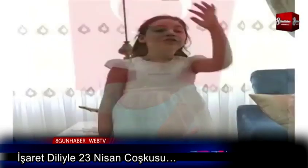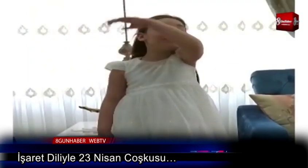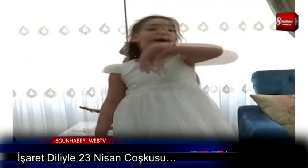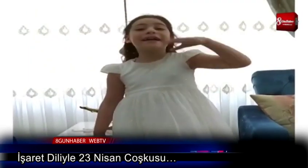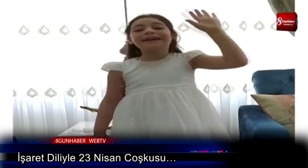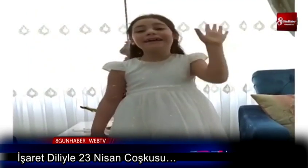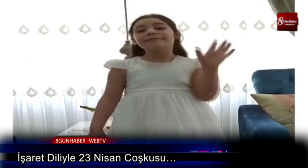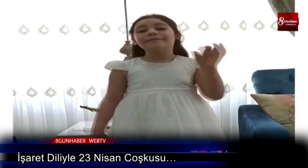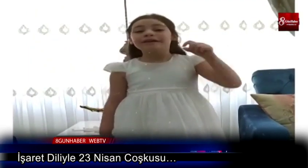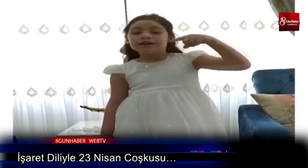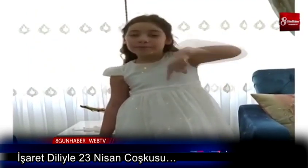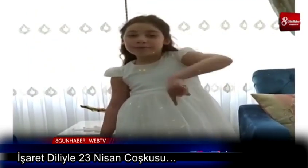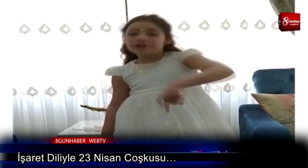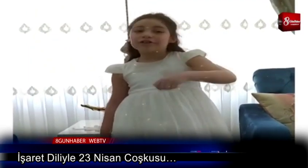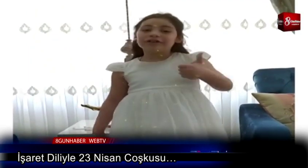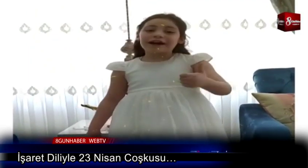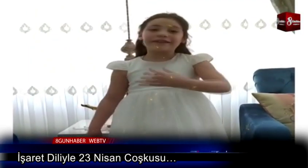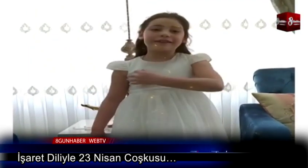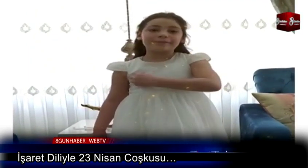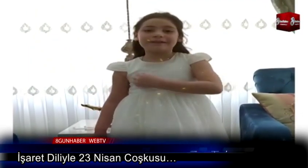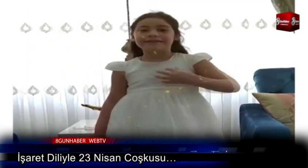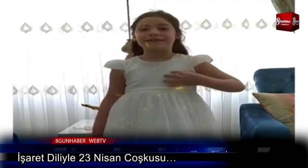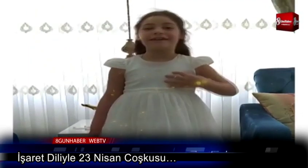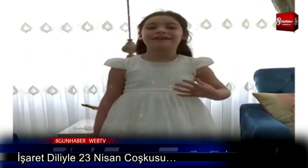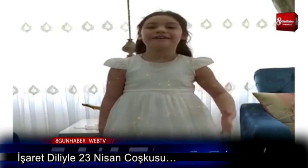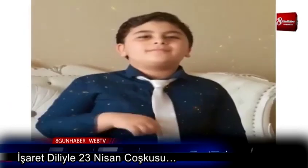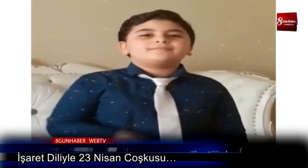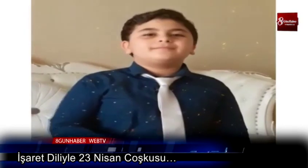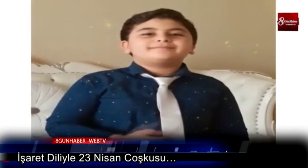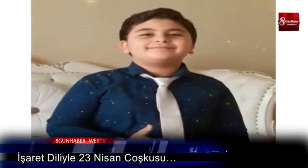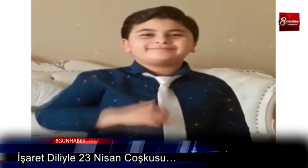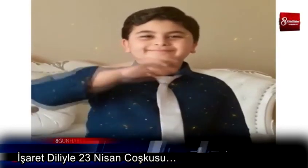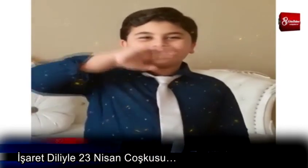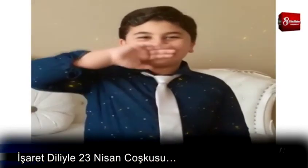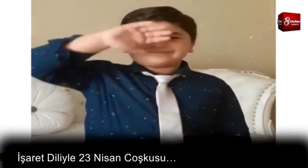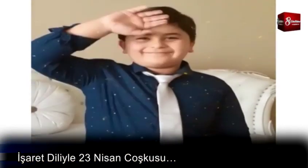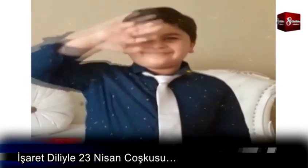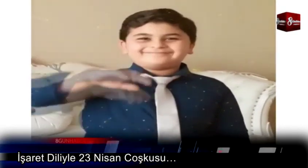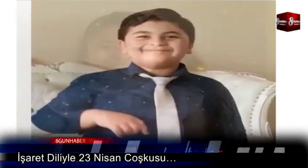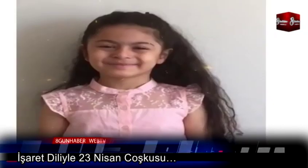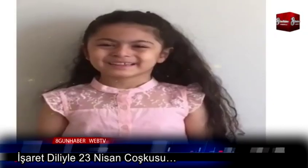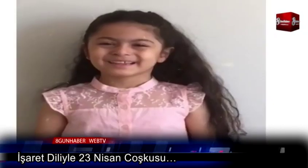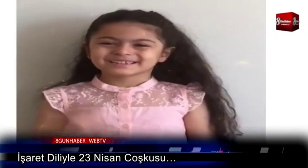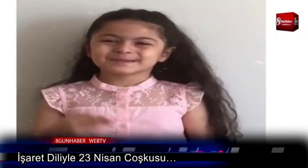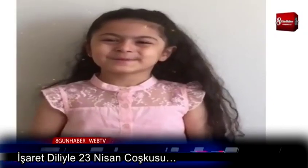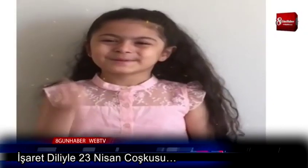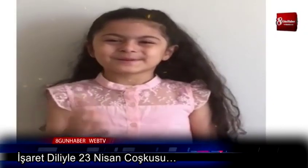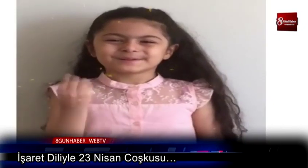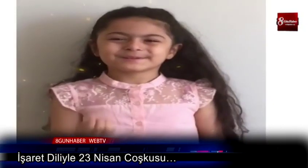üzmeyelim bugün annemizi. Bugün bayram, çabuk olun çocuklar,